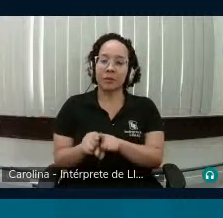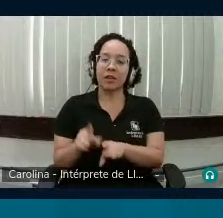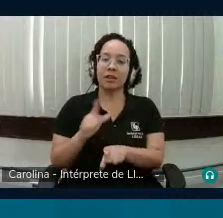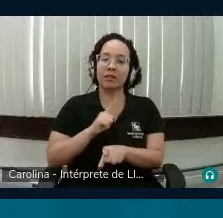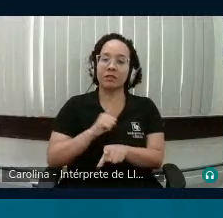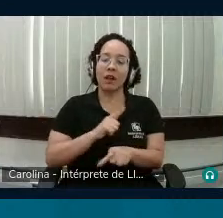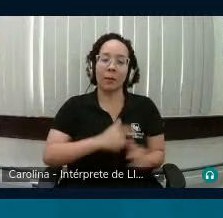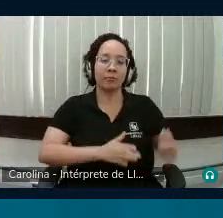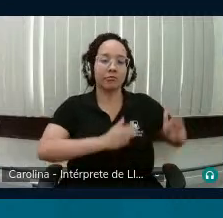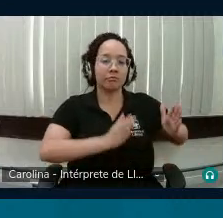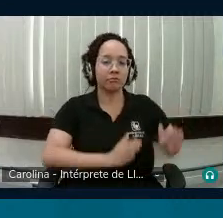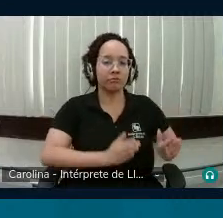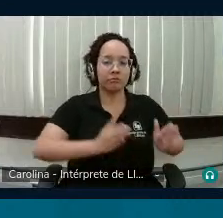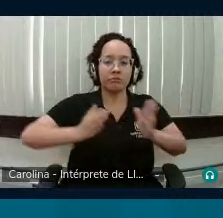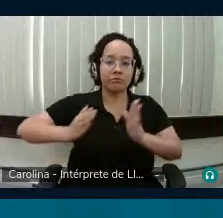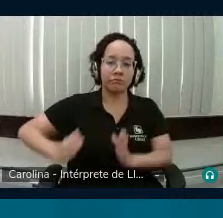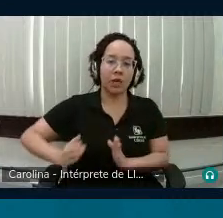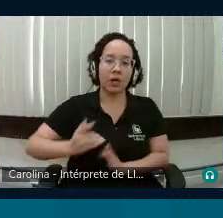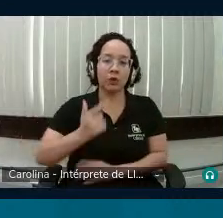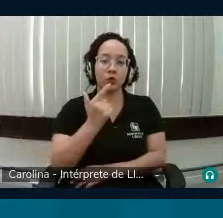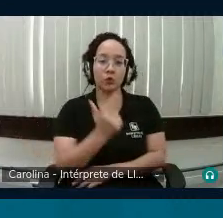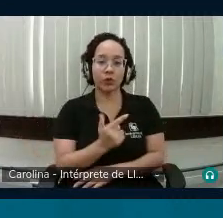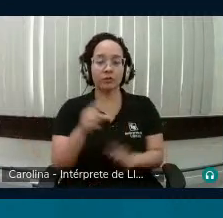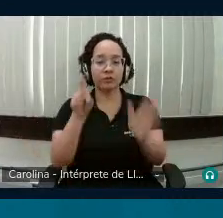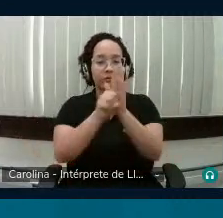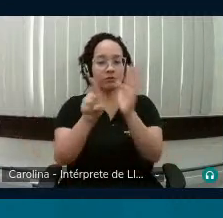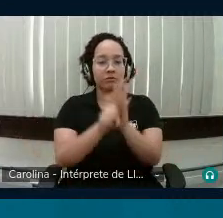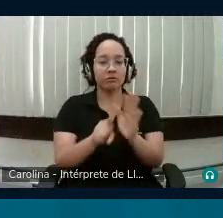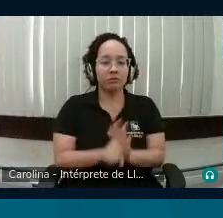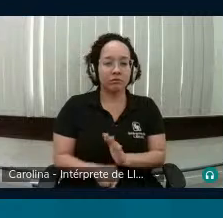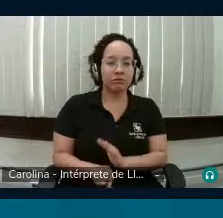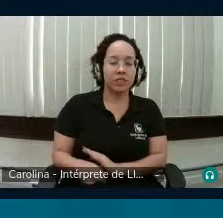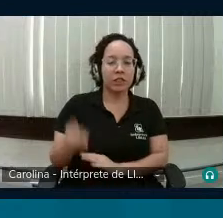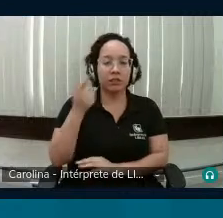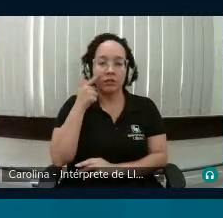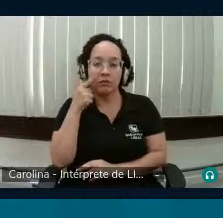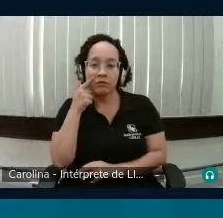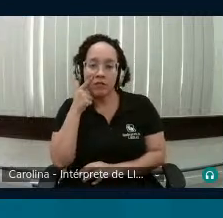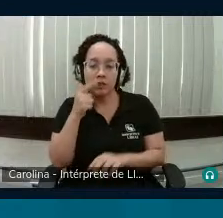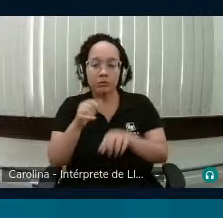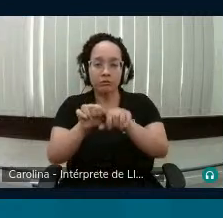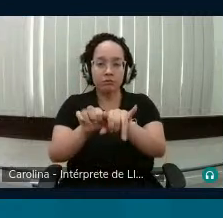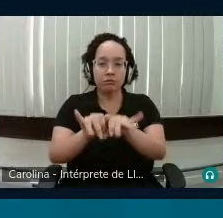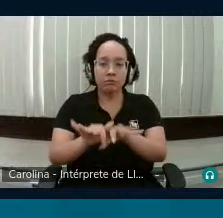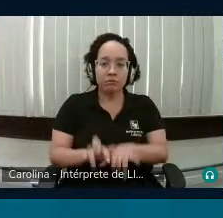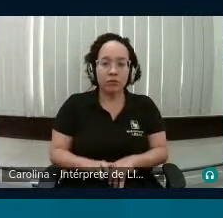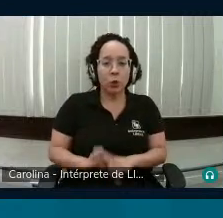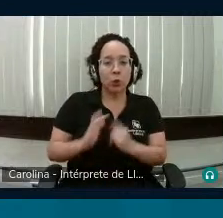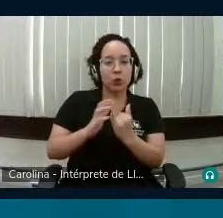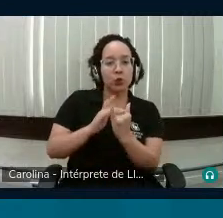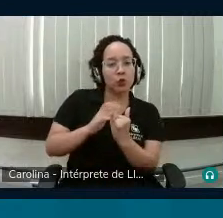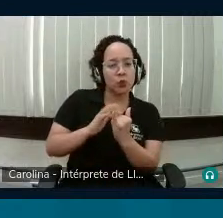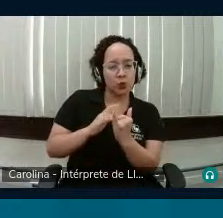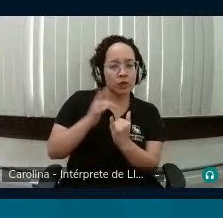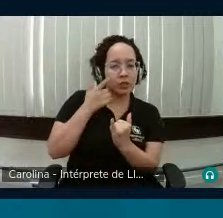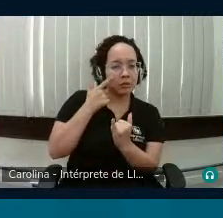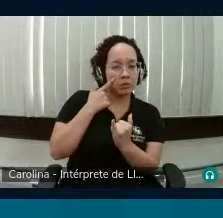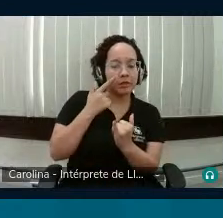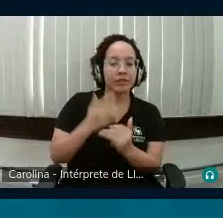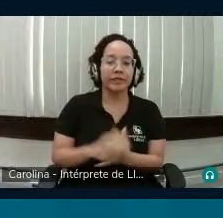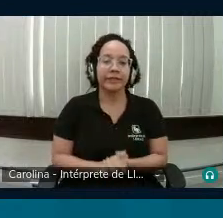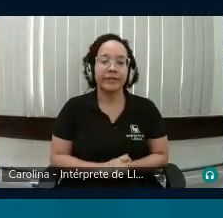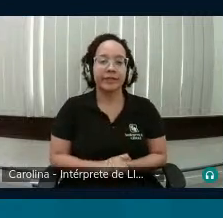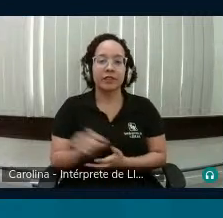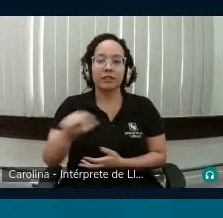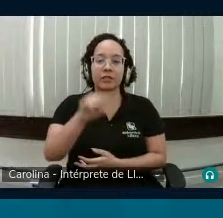questões, né, professora, conforme participação no chat do YouTube. Então, você que nos assiste, né, no momento